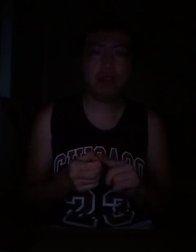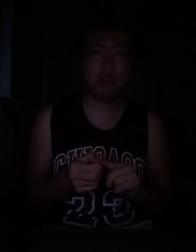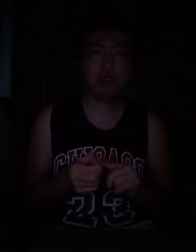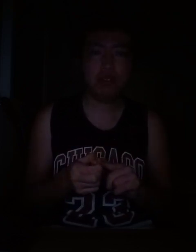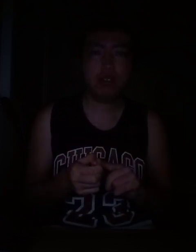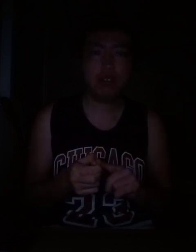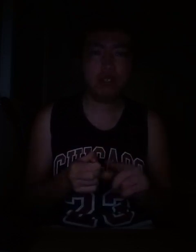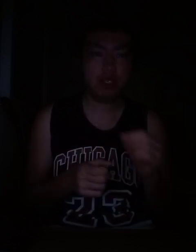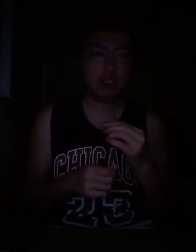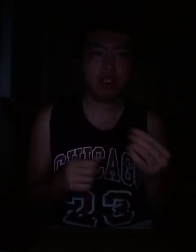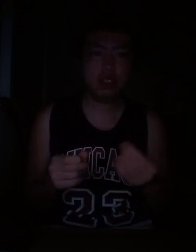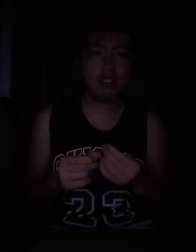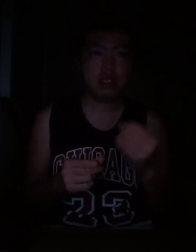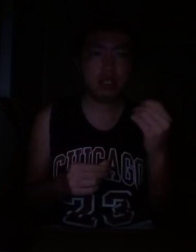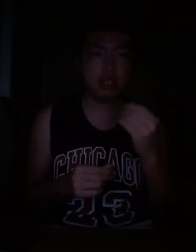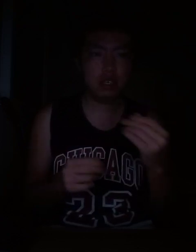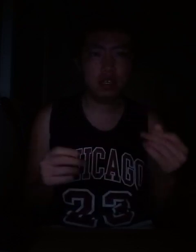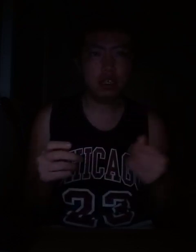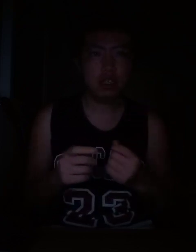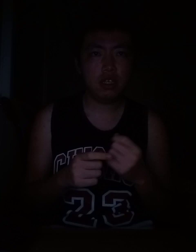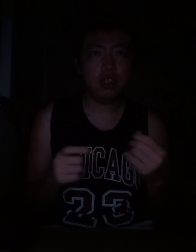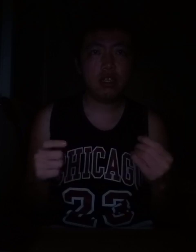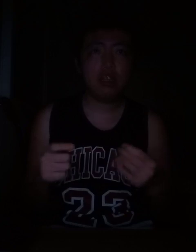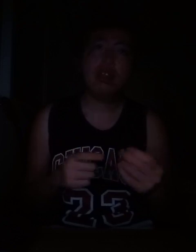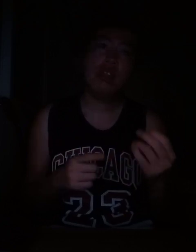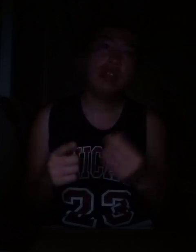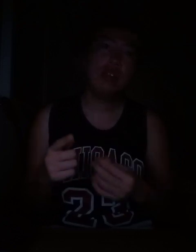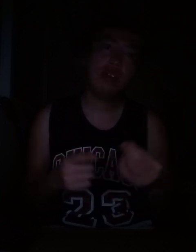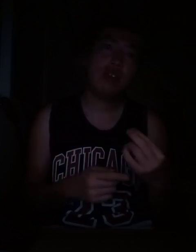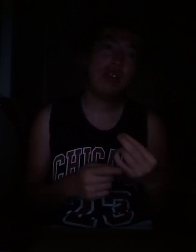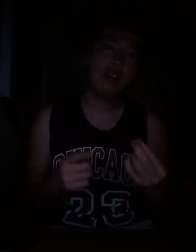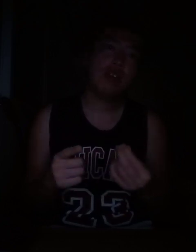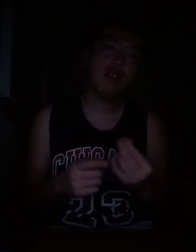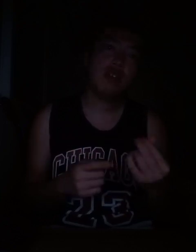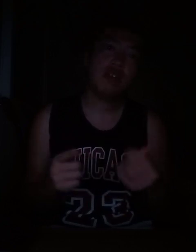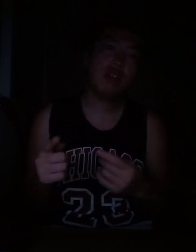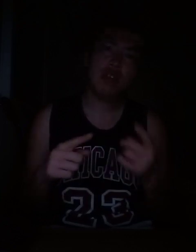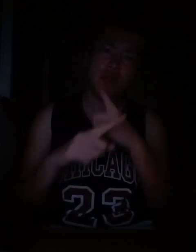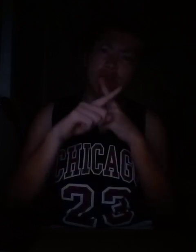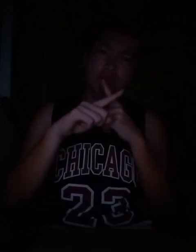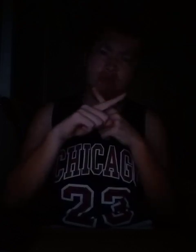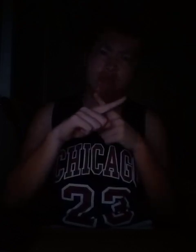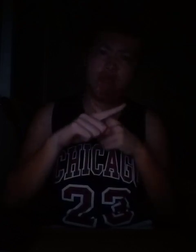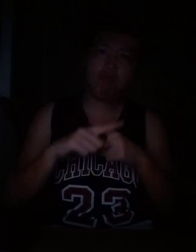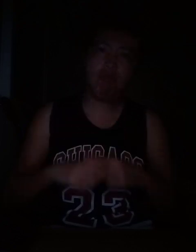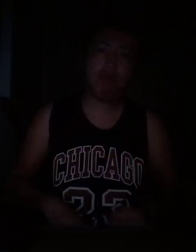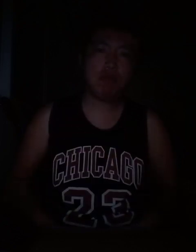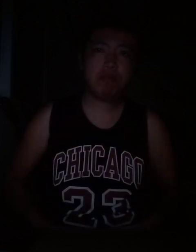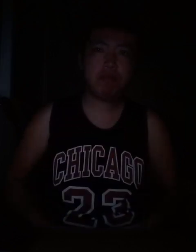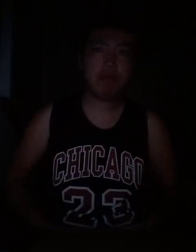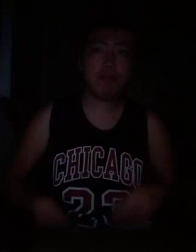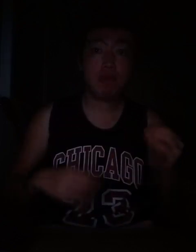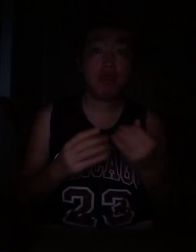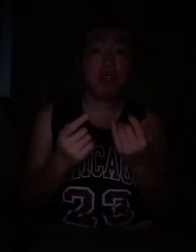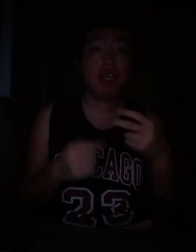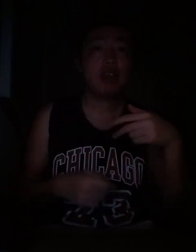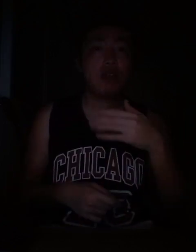됩니다. 과거 재난 대응의 미비점이 반복돼서는 안 될 것입니다. 행정안전부는 강풍